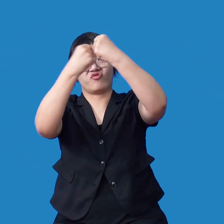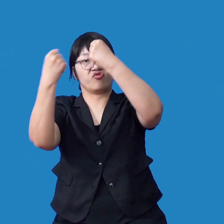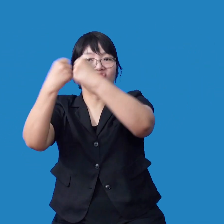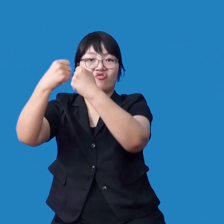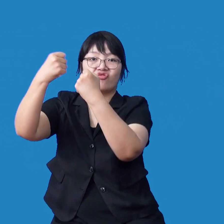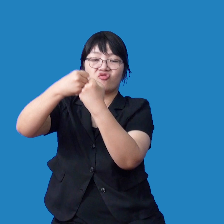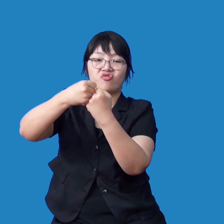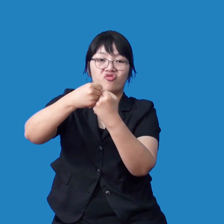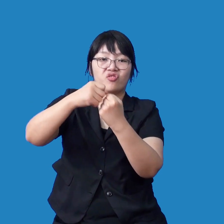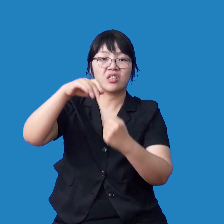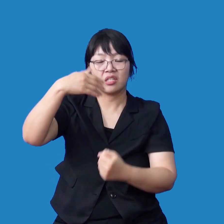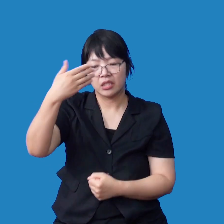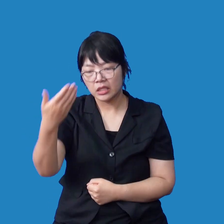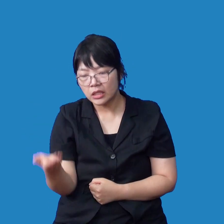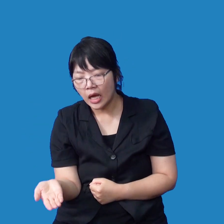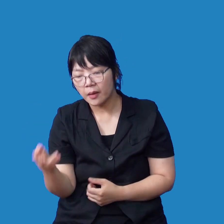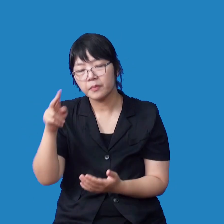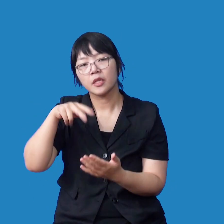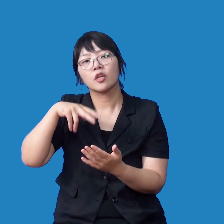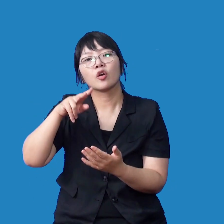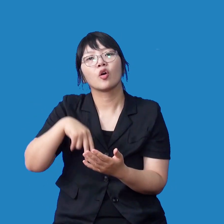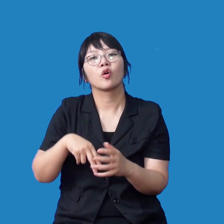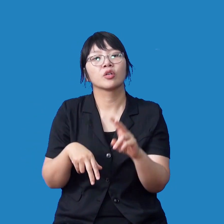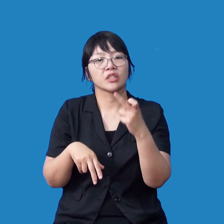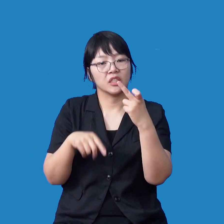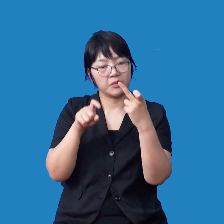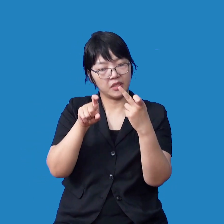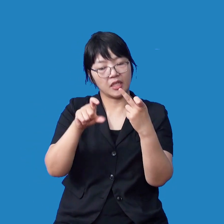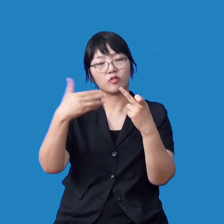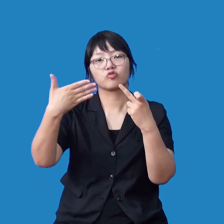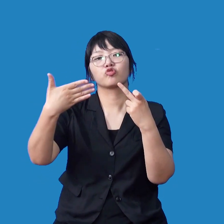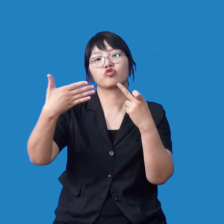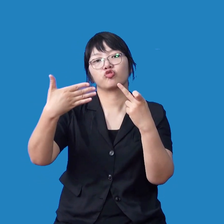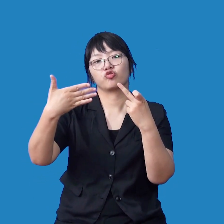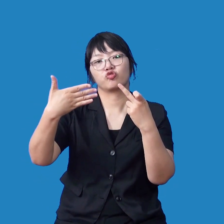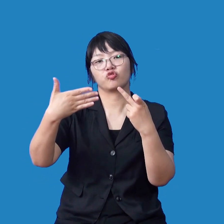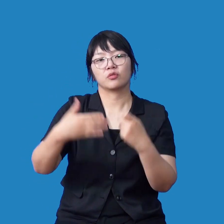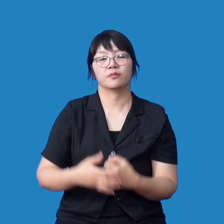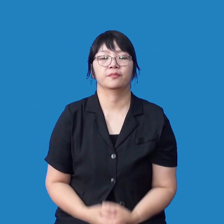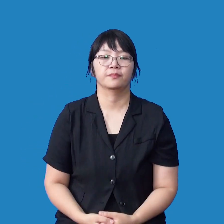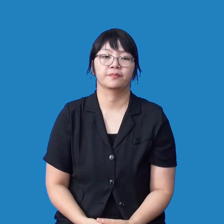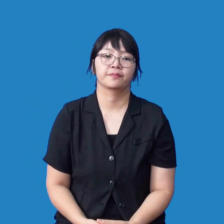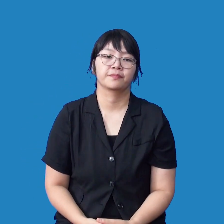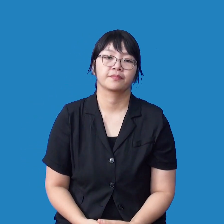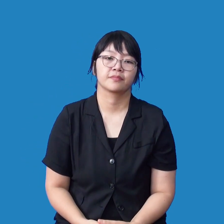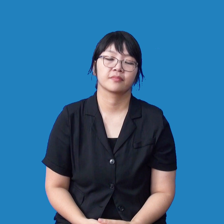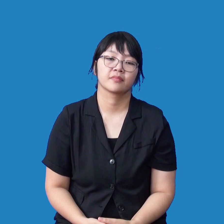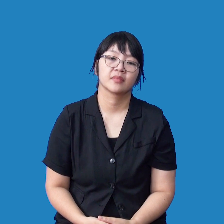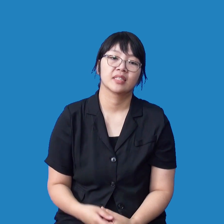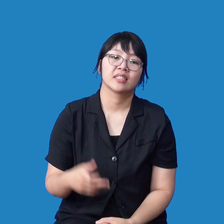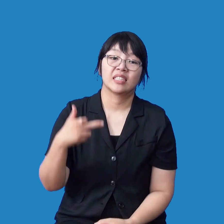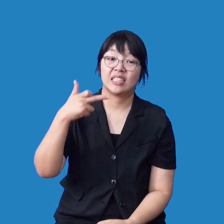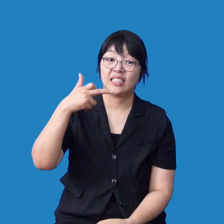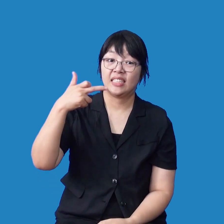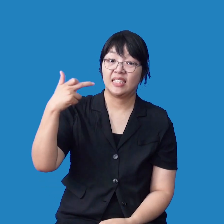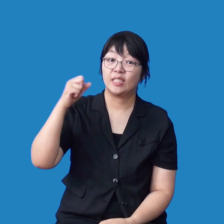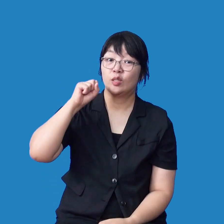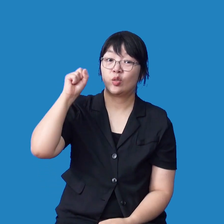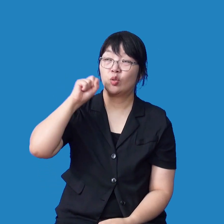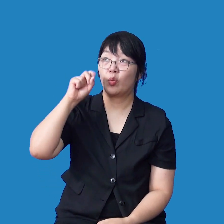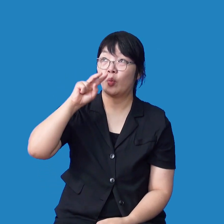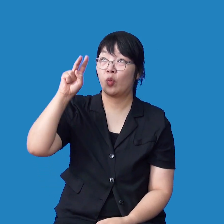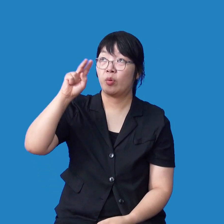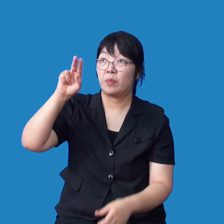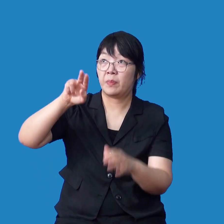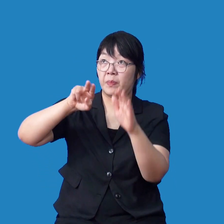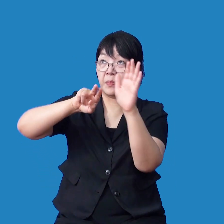그런데 계속 읽어 내려가면 계시록 12장 9절입니다. 9절 말씀을 같이 읽겠습니다. 시작. 큰